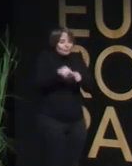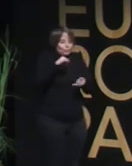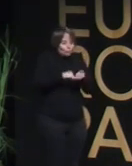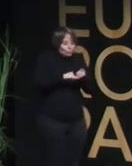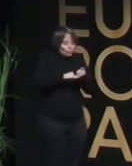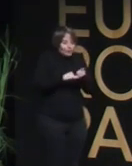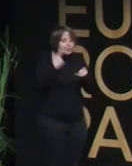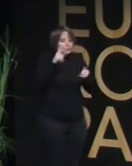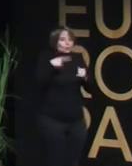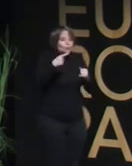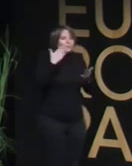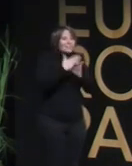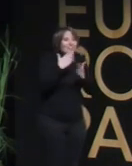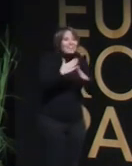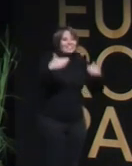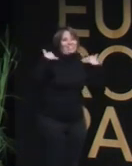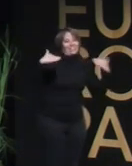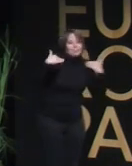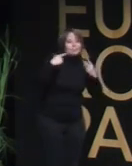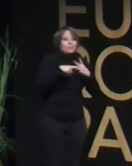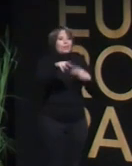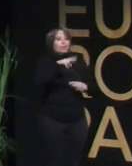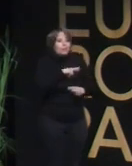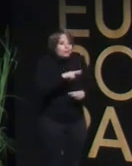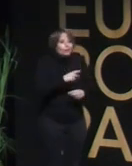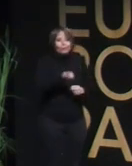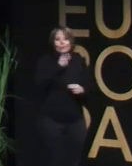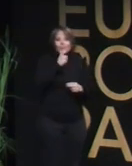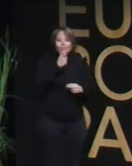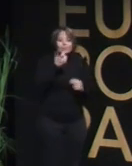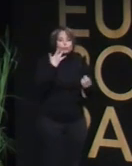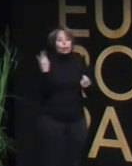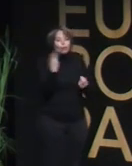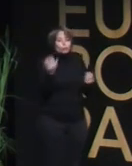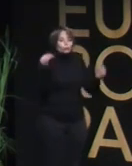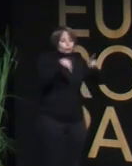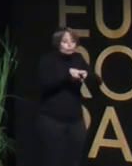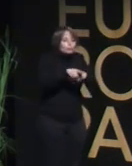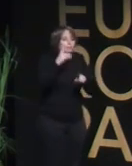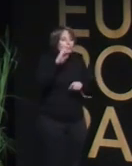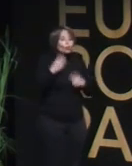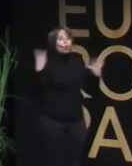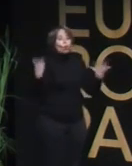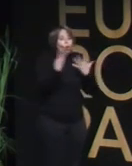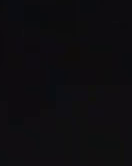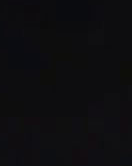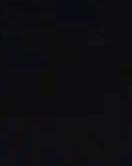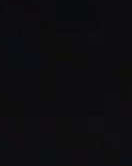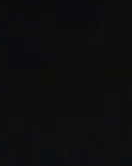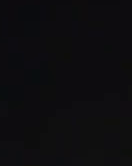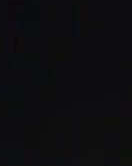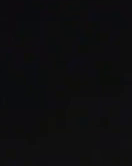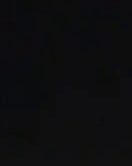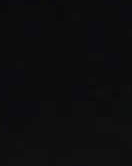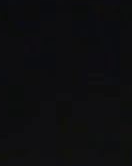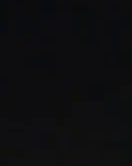profesor de gimnasia, de religión, el de clases particulares, el de inglés, el de... Entonces te metes a la cama con tu mujer, pero acaban habiendo ocho en la cama, ¿no? Entonces acabas hablando de todos los